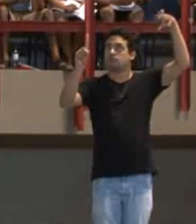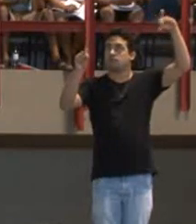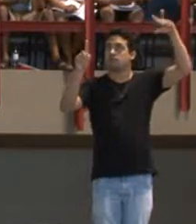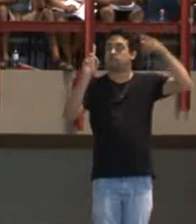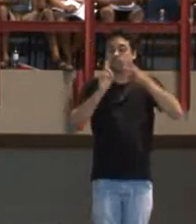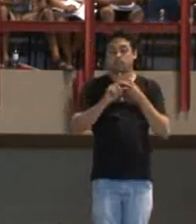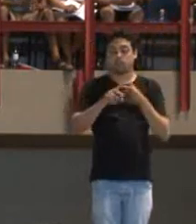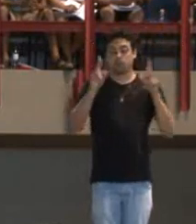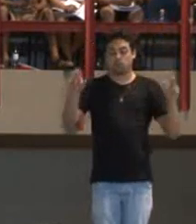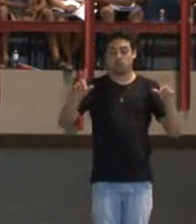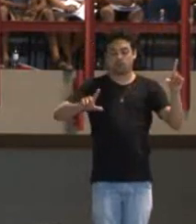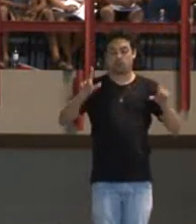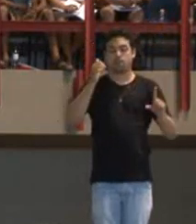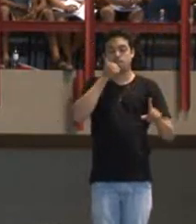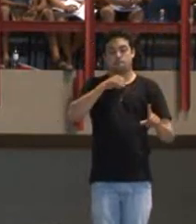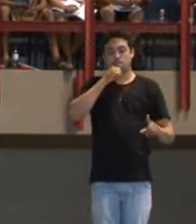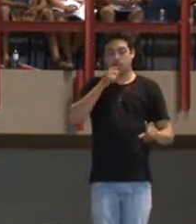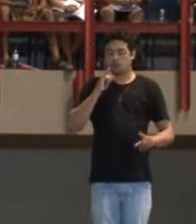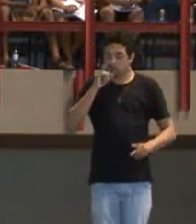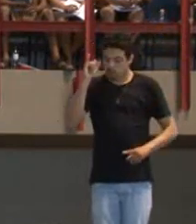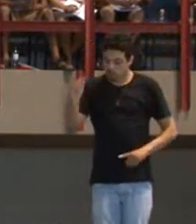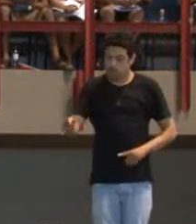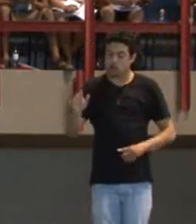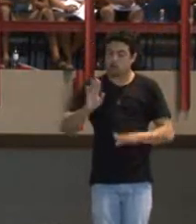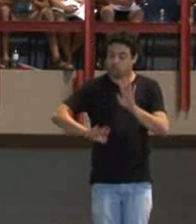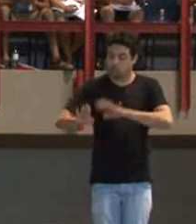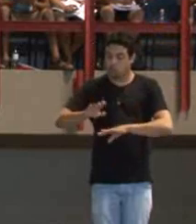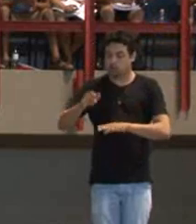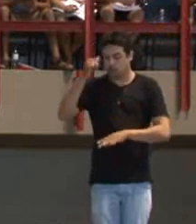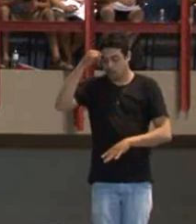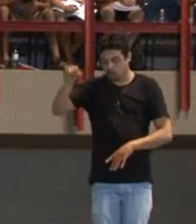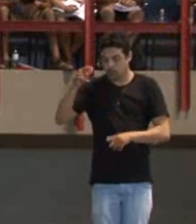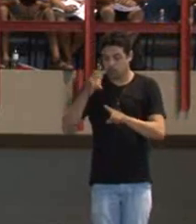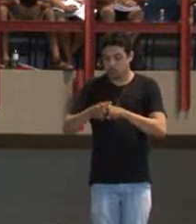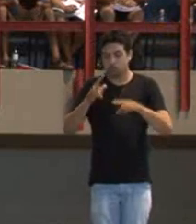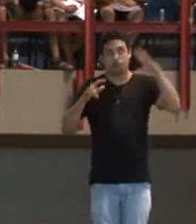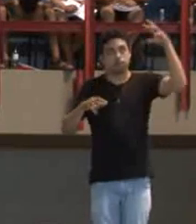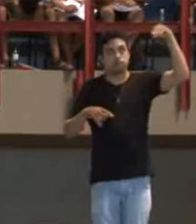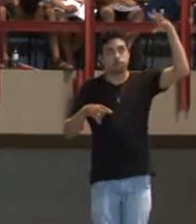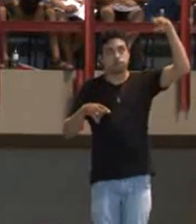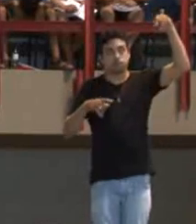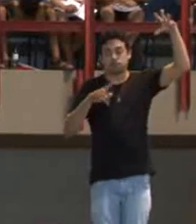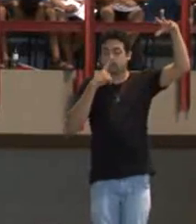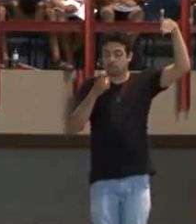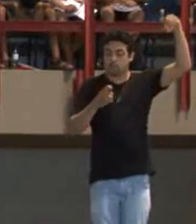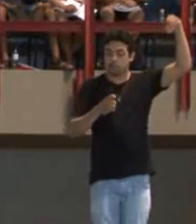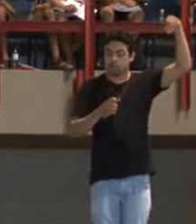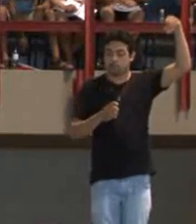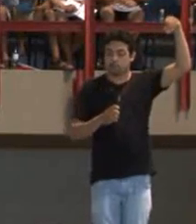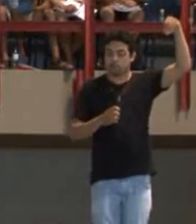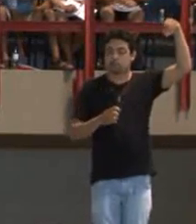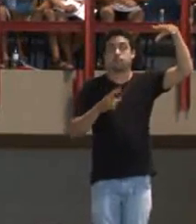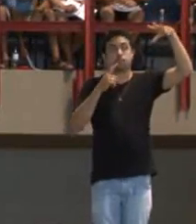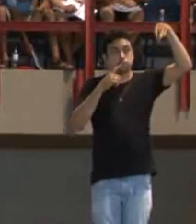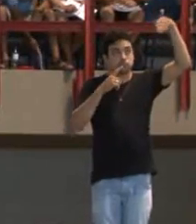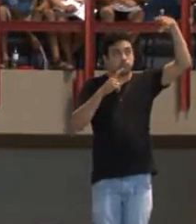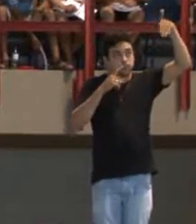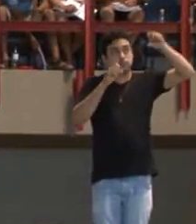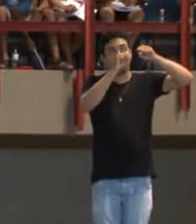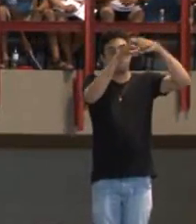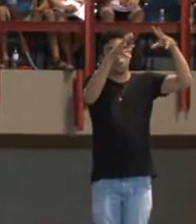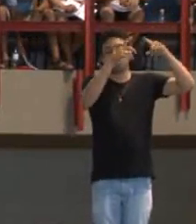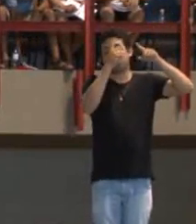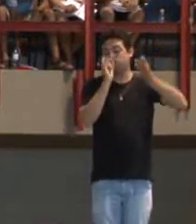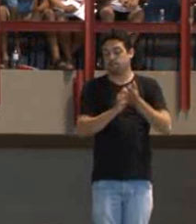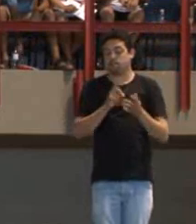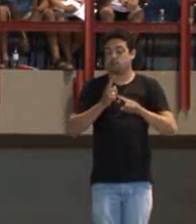TV. E toda mãe e todo pai um dia já disse, menino, não faz isso que vai queimar. Queima mesmo. Por